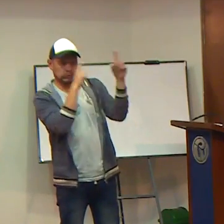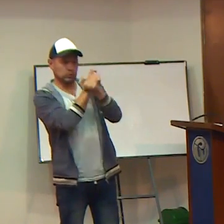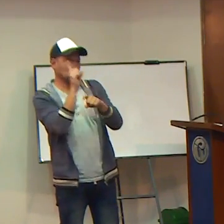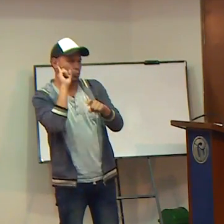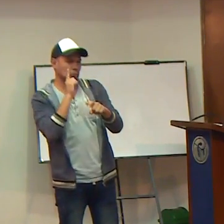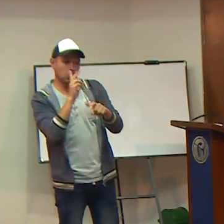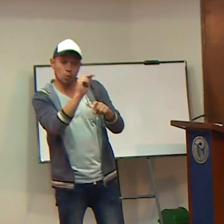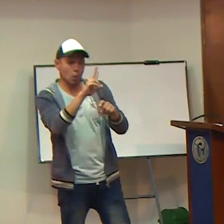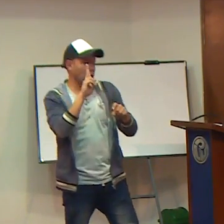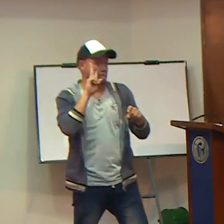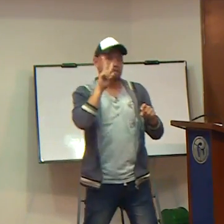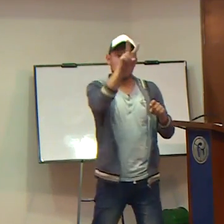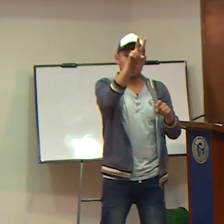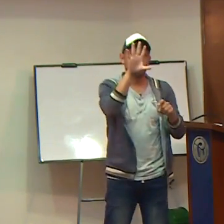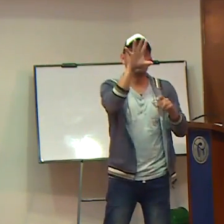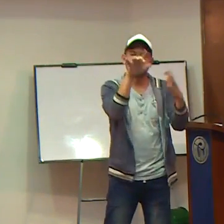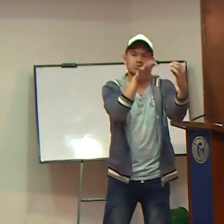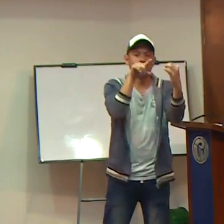imagino,